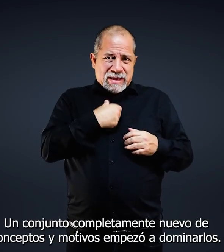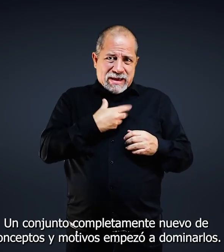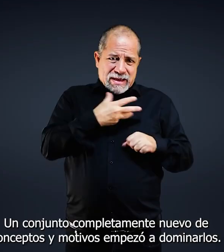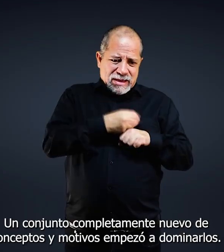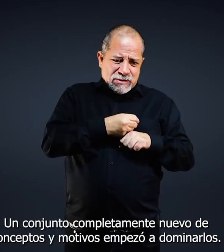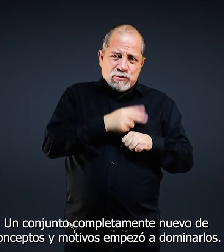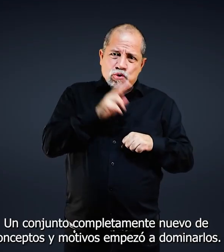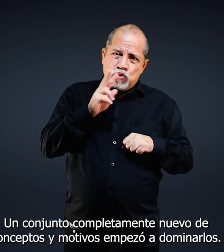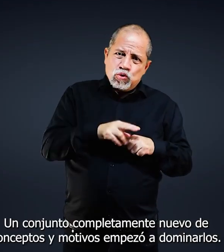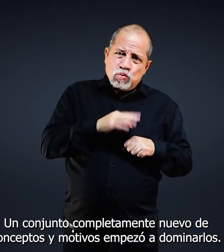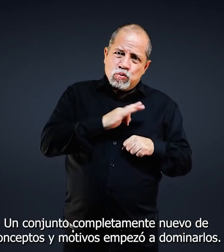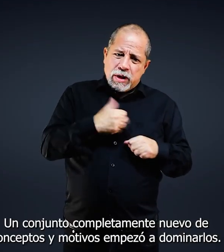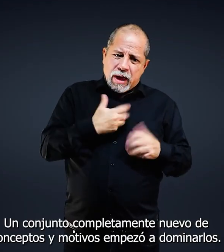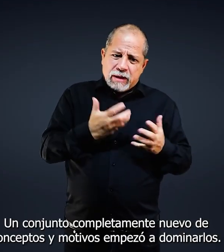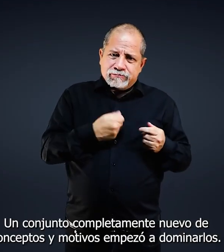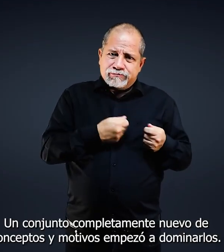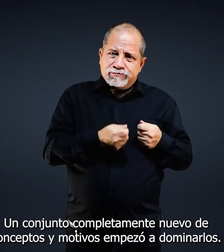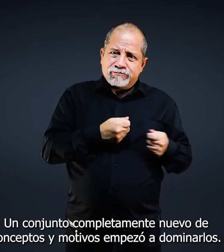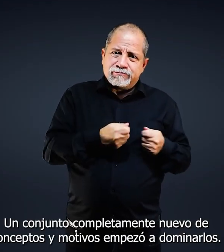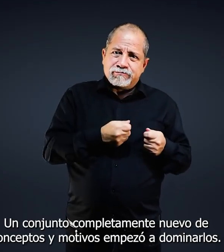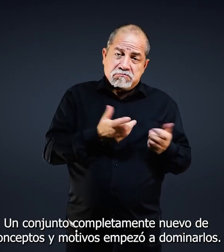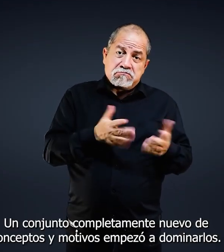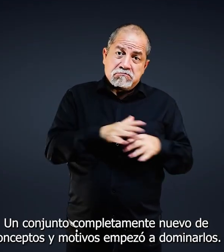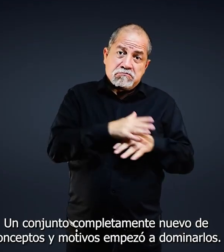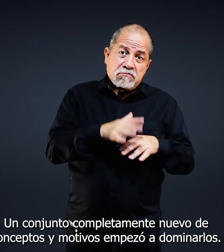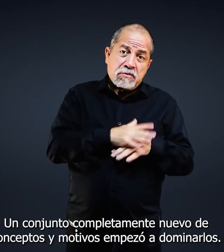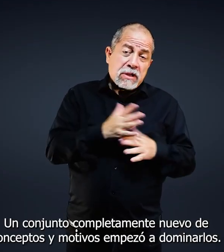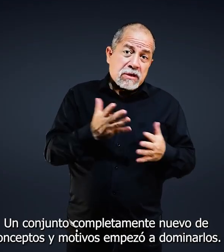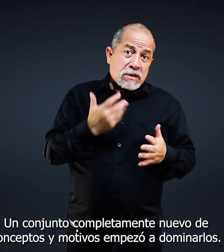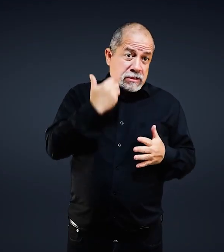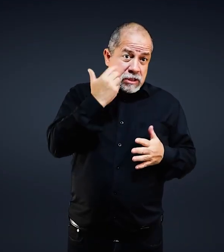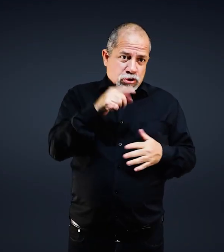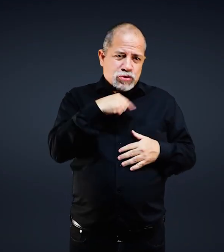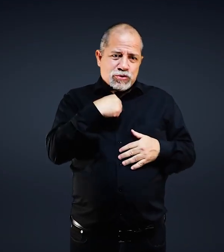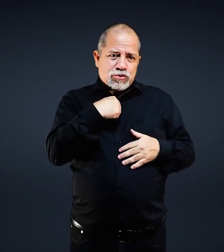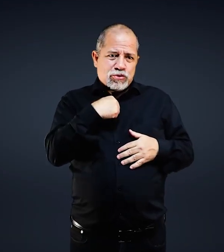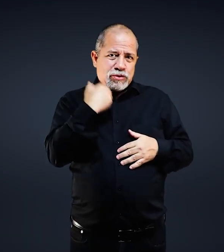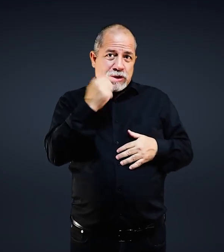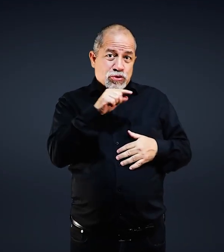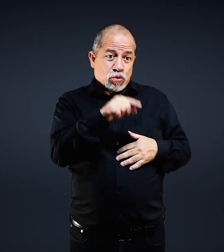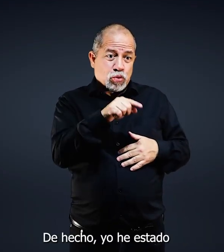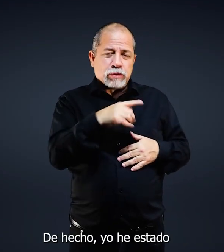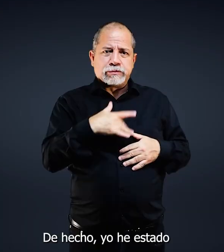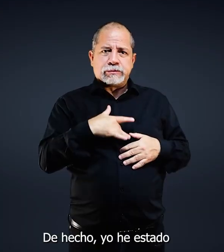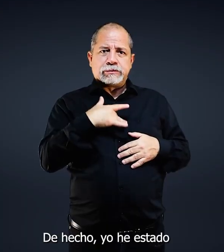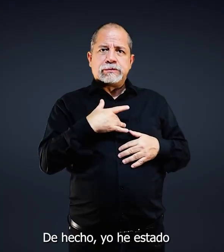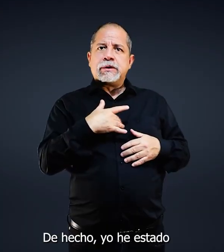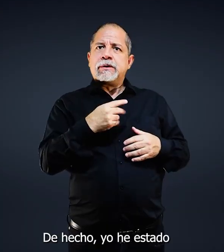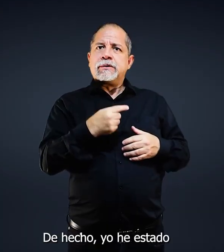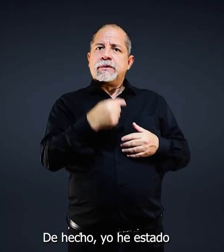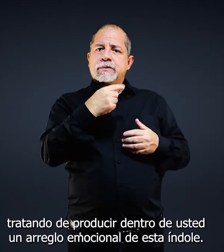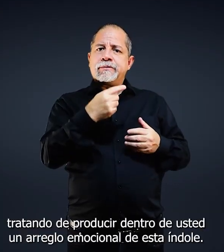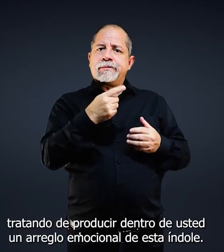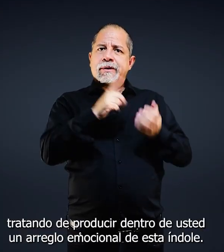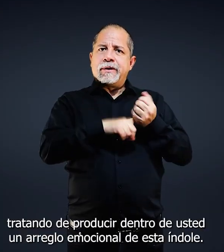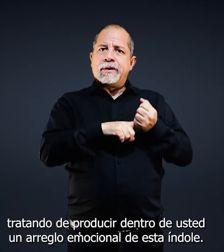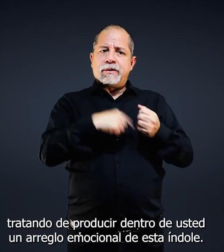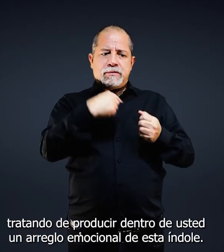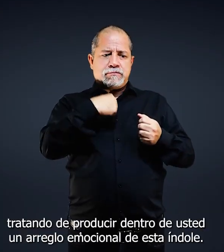de conceptos y motivos empezó a dominarlos. De hecho, yo he estado tratando de producir dentro de